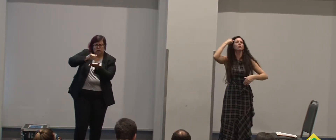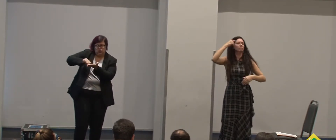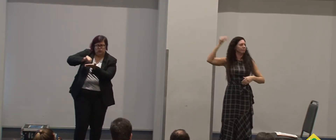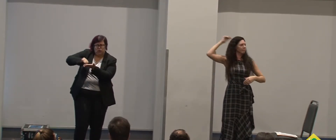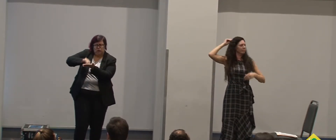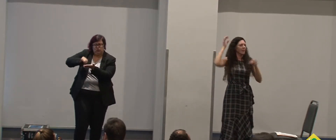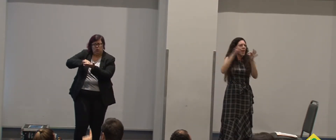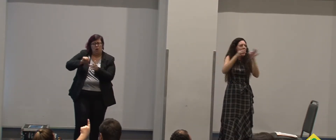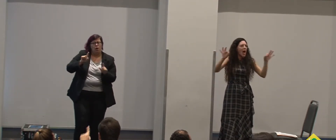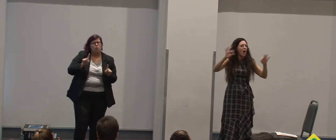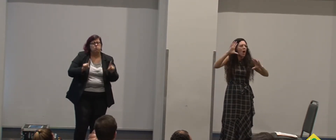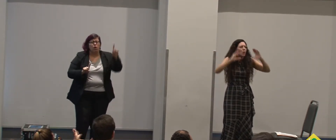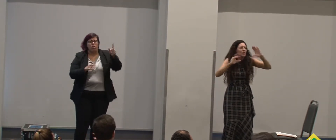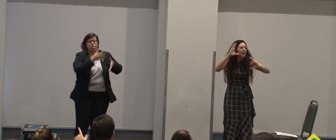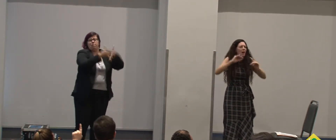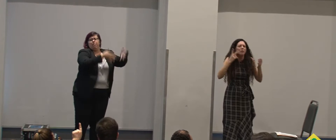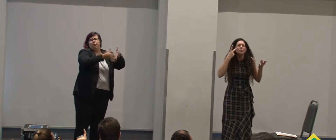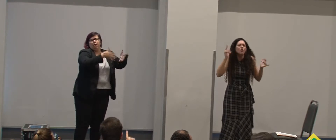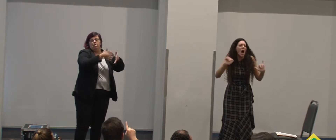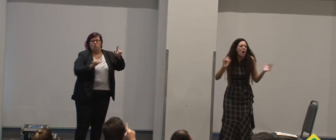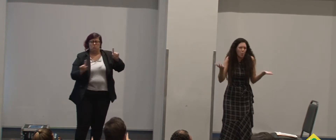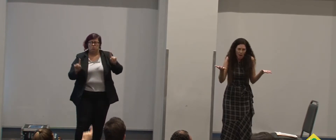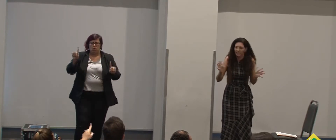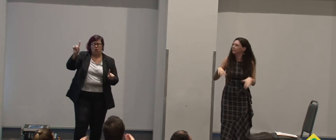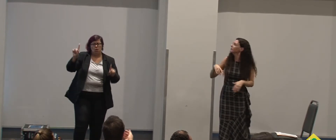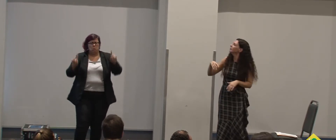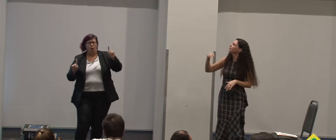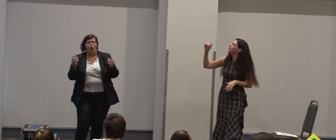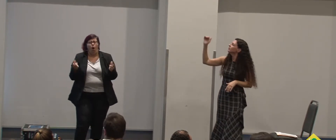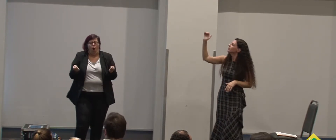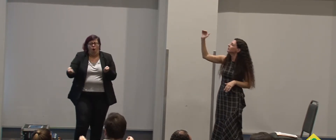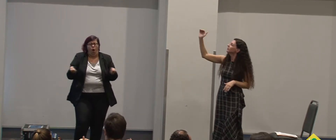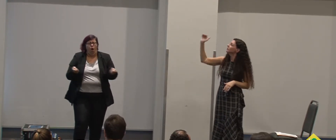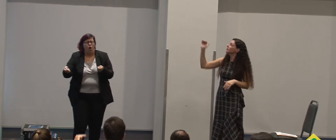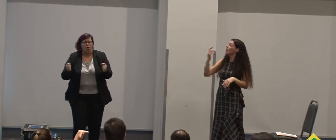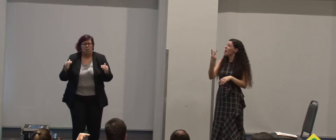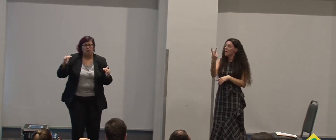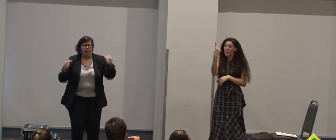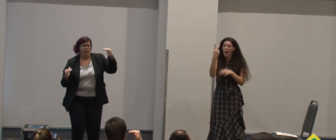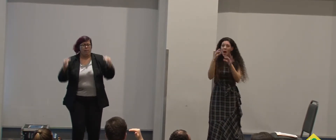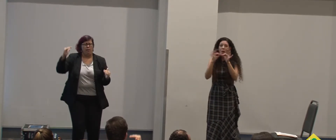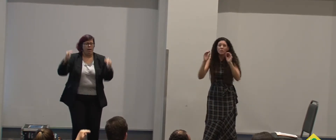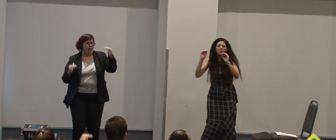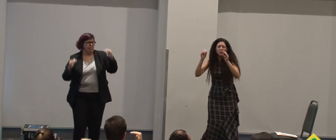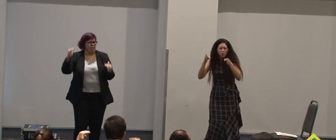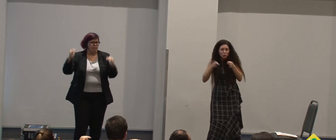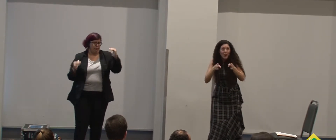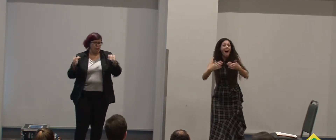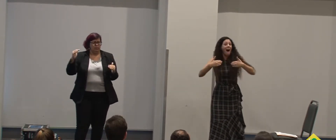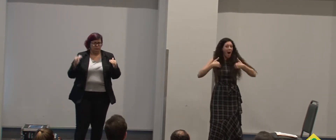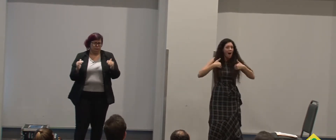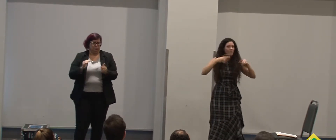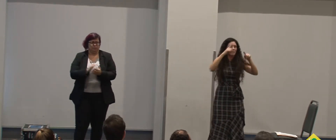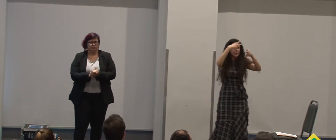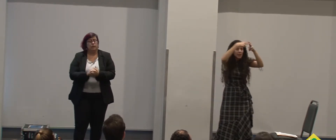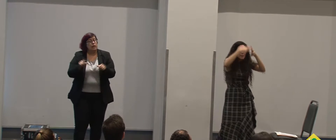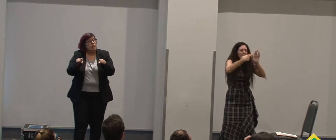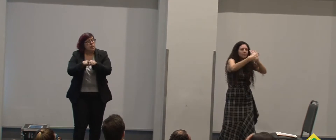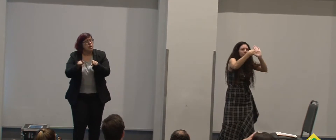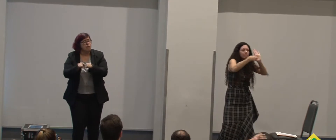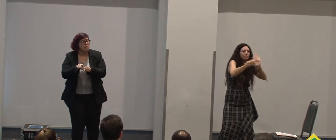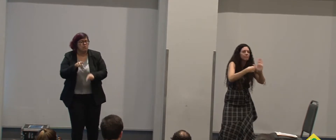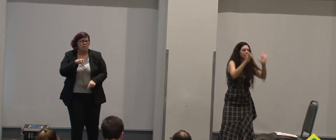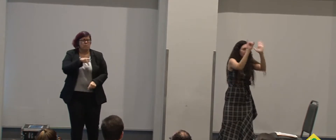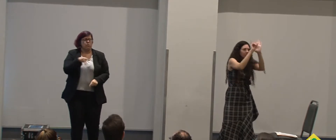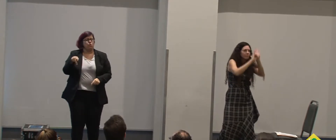Como que isso é nivelado? A questão da escrita. A questão, como que isso é medido? A Libras, como que isso é controlado? A questão da Libras e